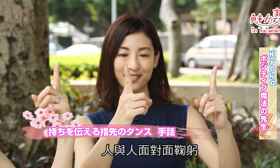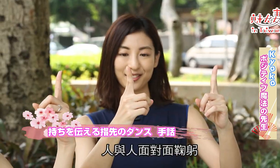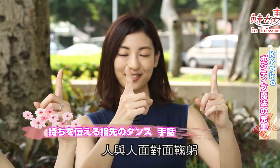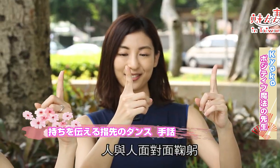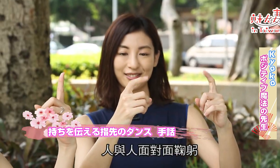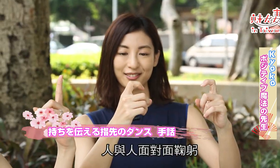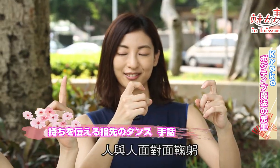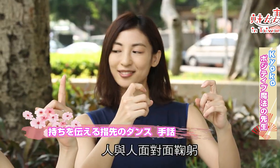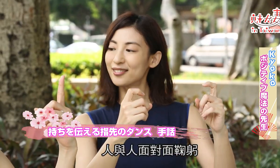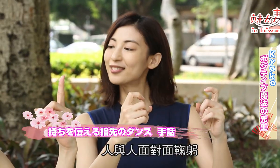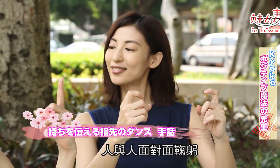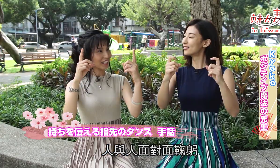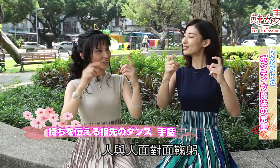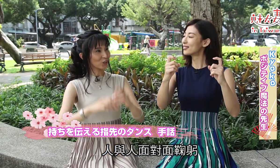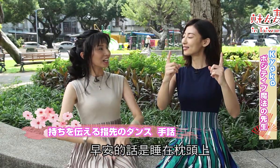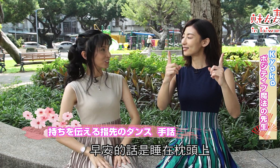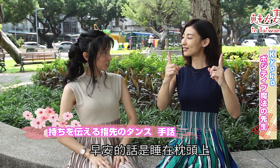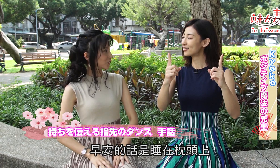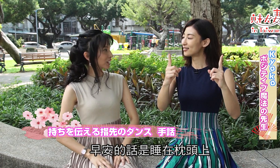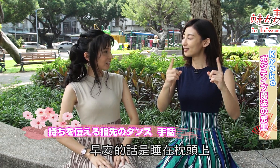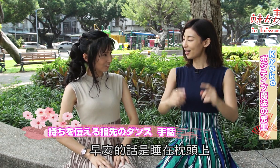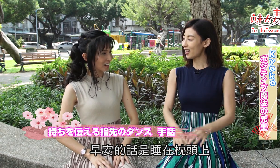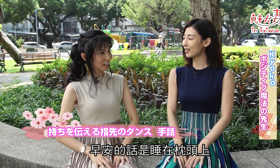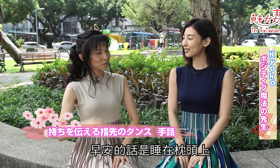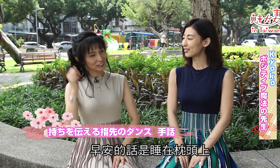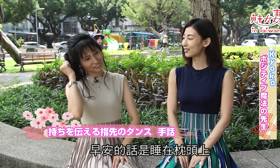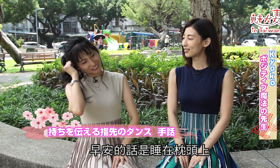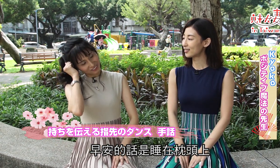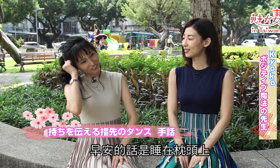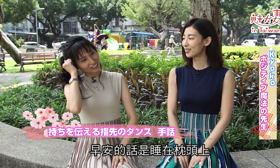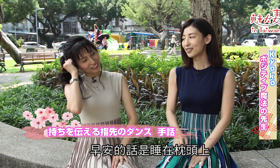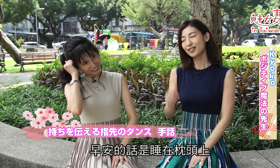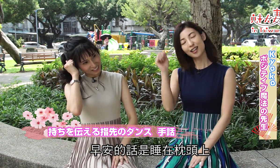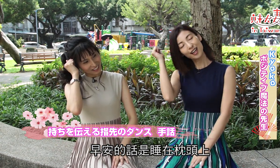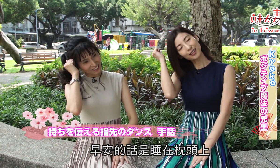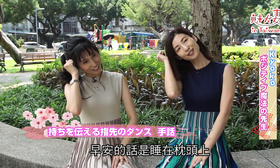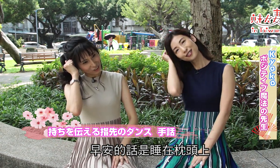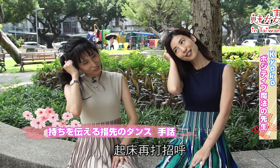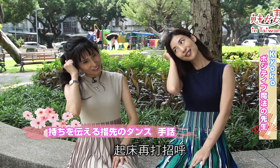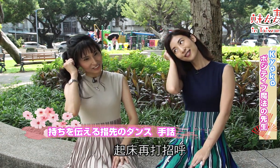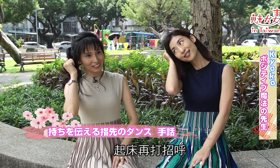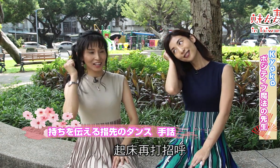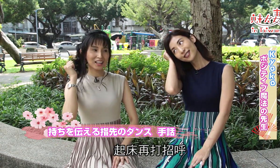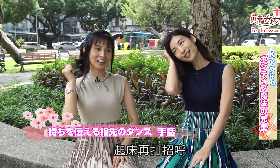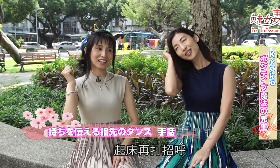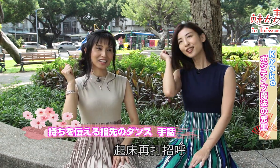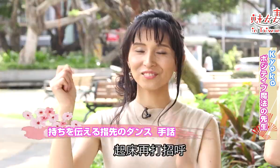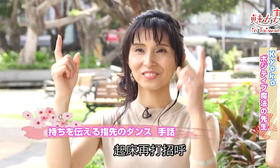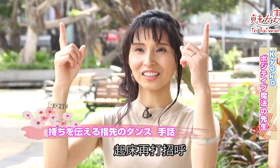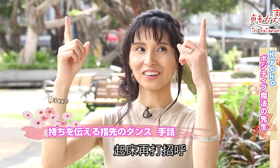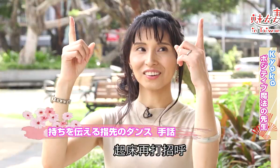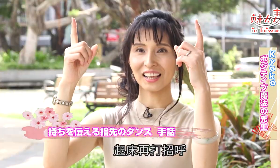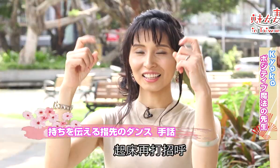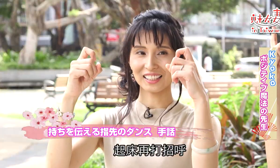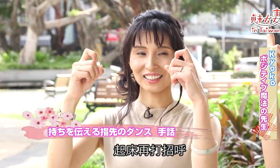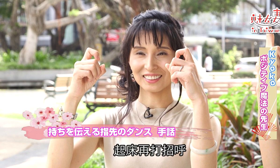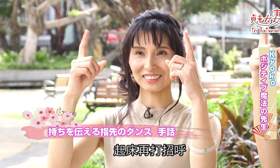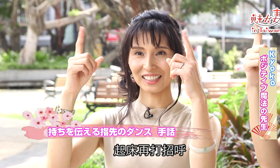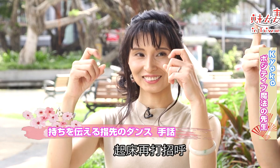い、で、おはようの場合は枕でこう寝てて、はい、起きて、 で 礼をする。 これ